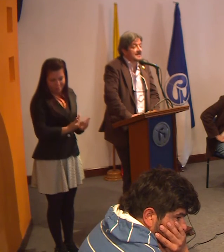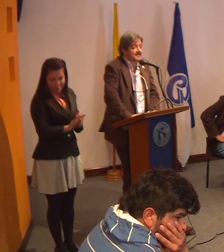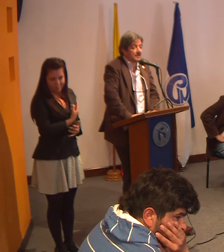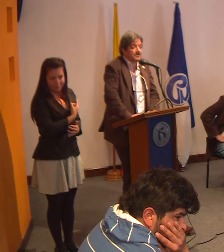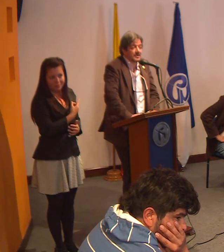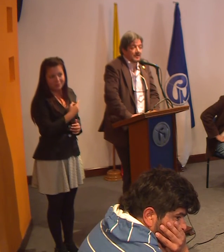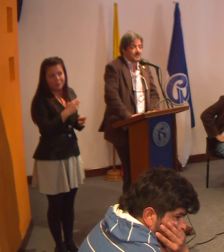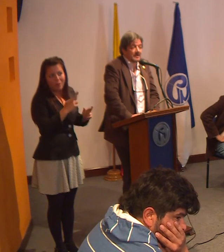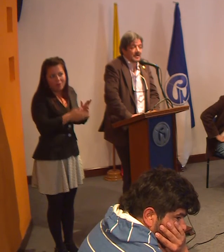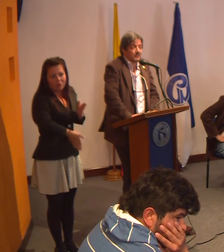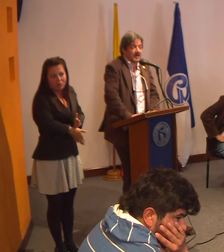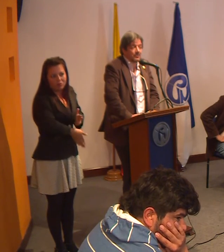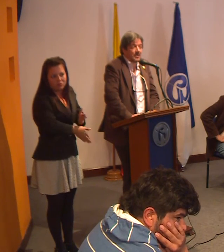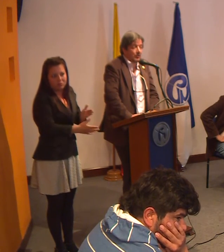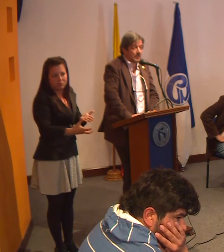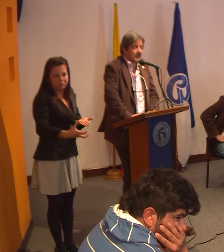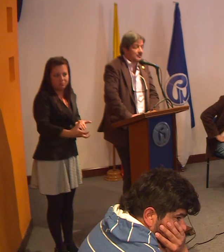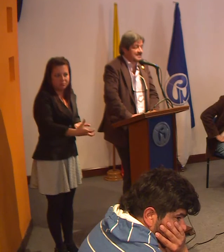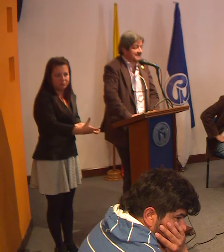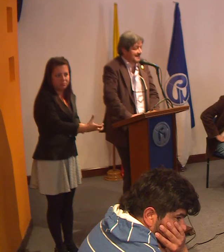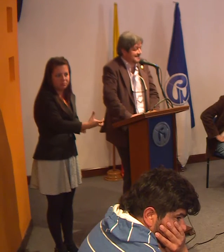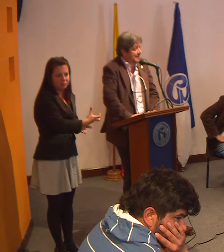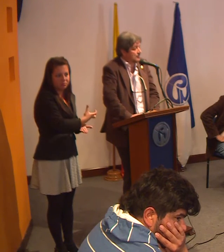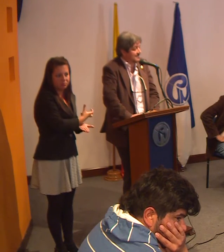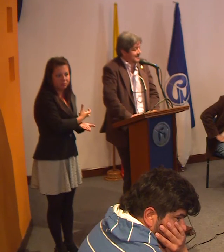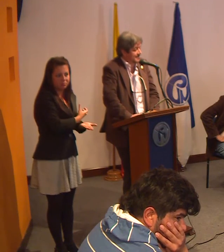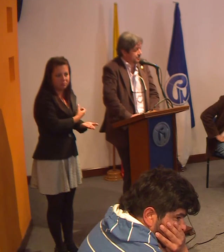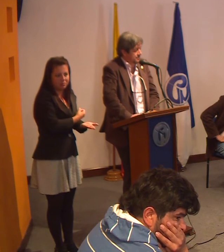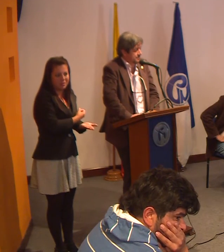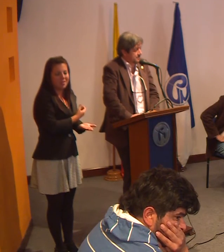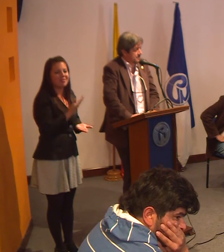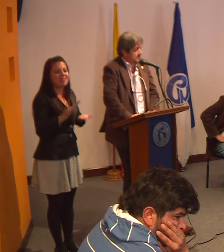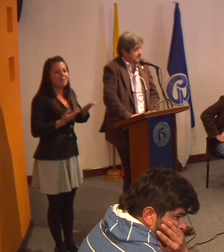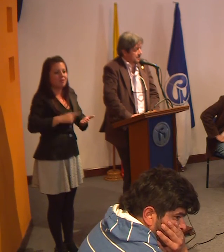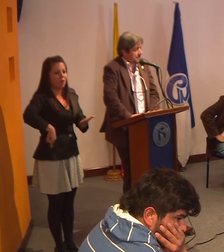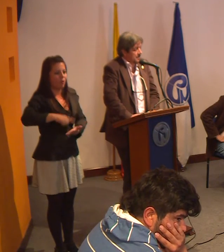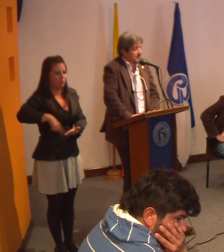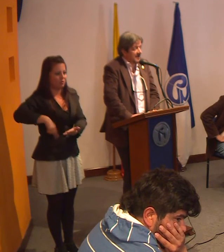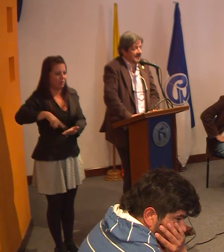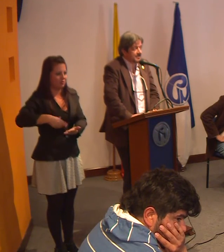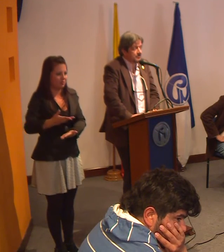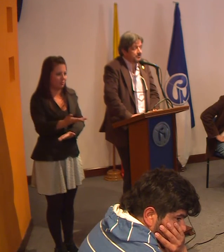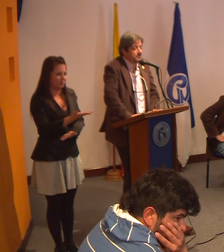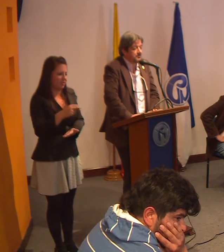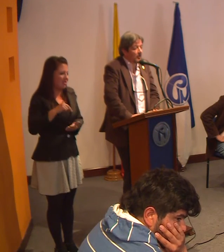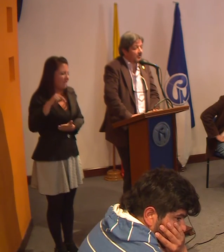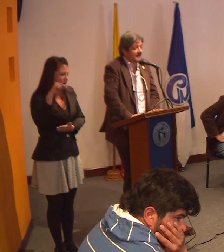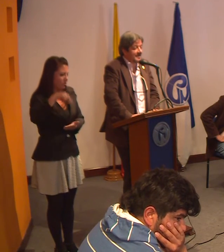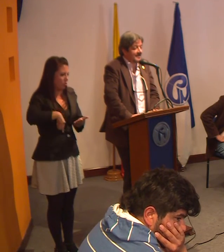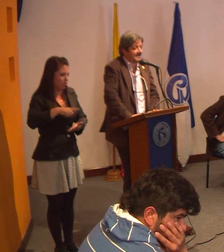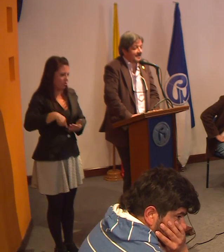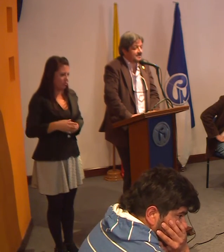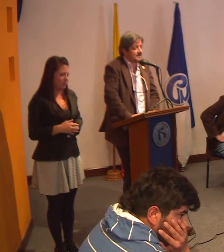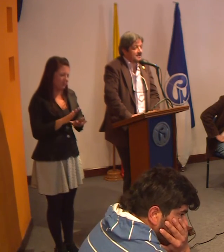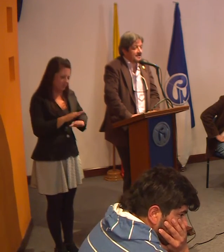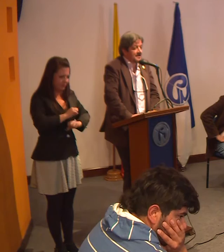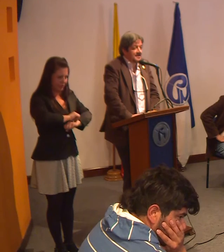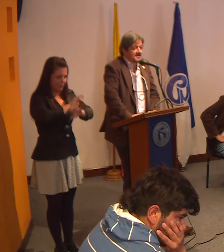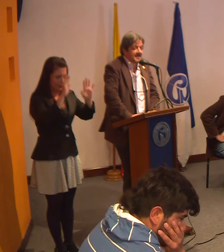tendrá que seguirse continuando recaudando de acuerdo a los niveles de contratación. Para hacer un poco de